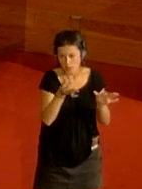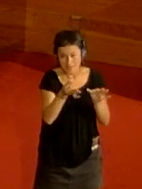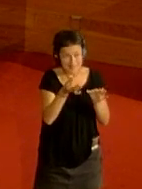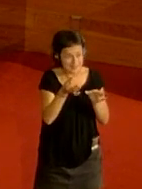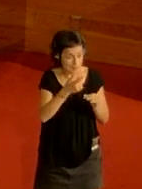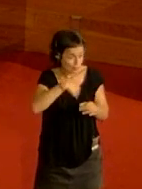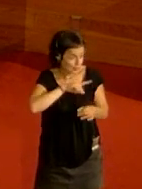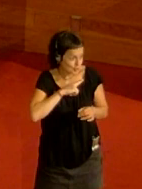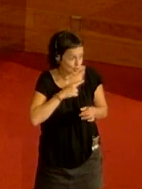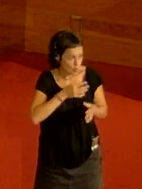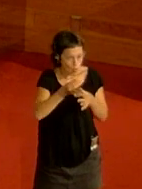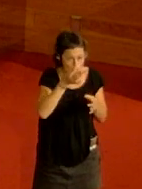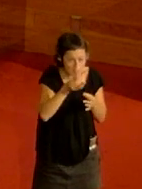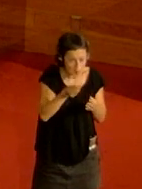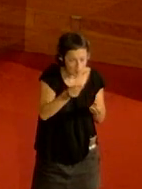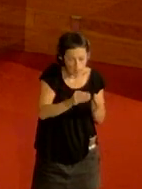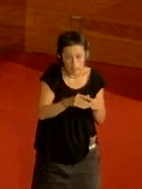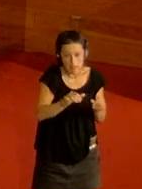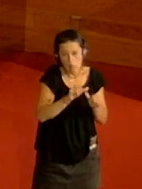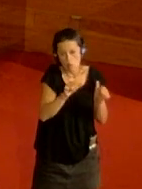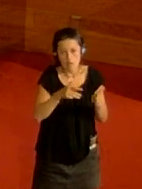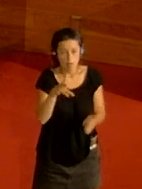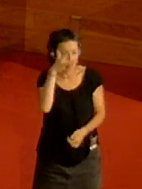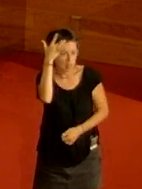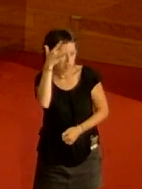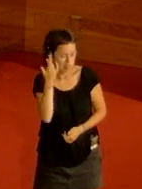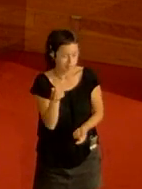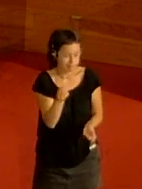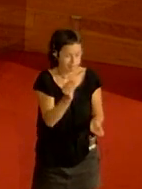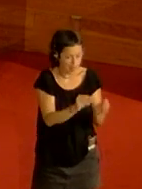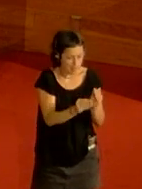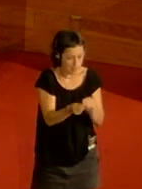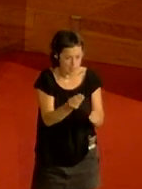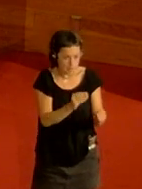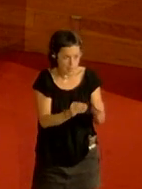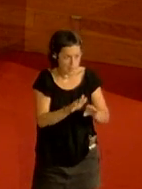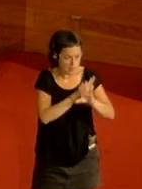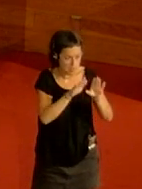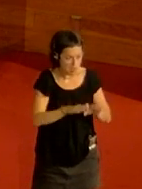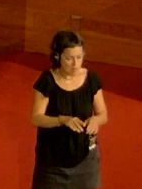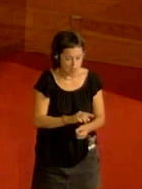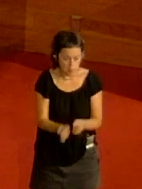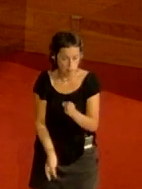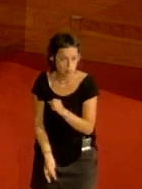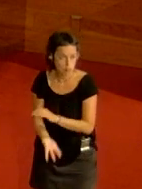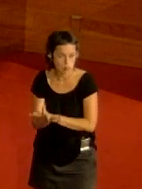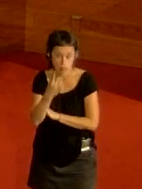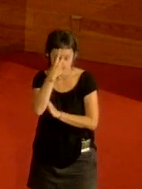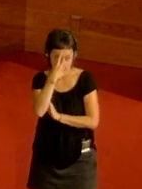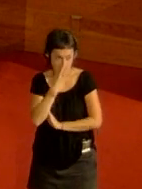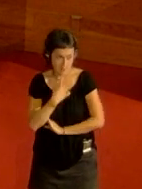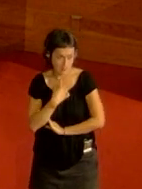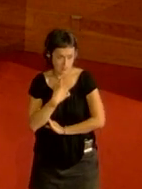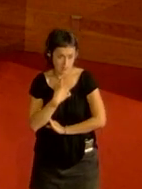dejando de una manera inconsciente que termina configurando perfiles Ah que son